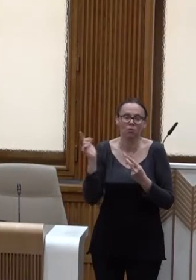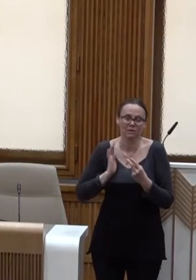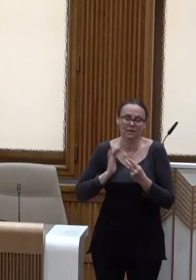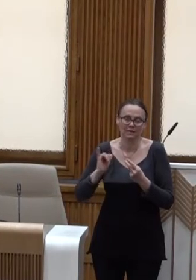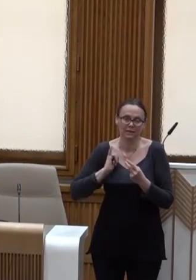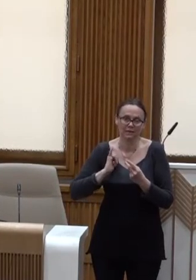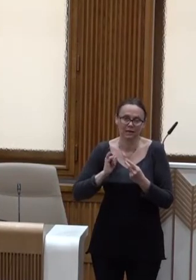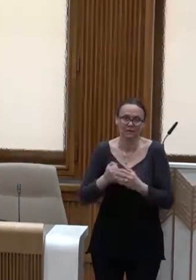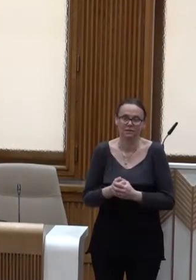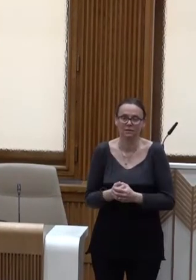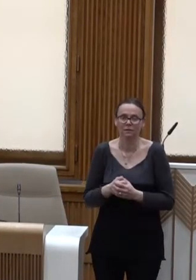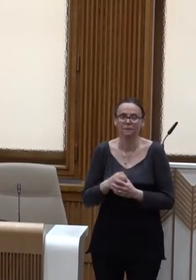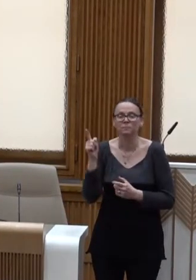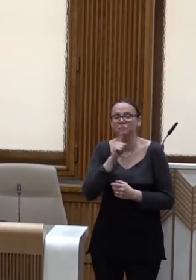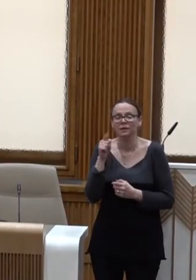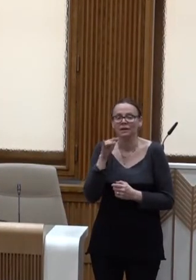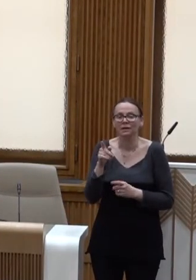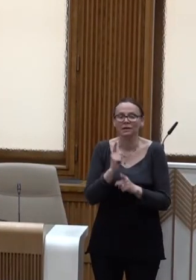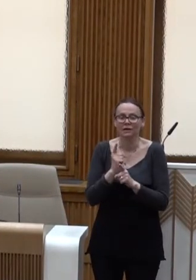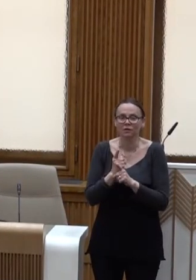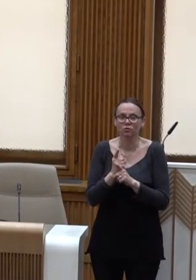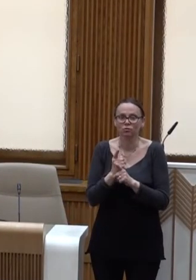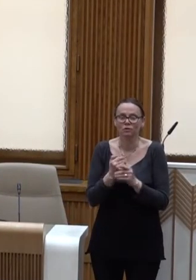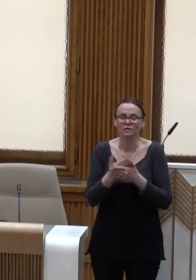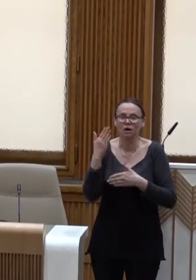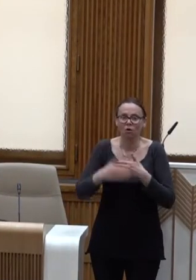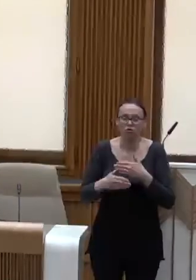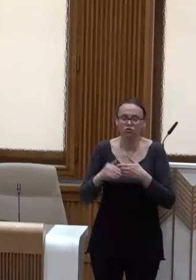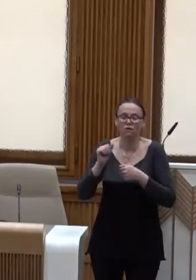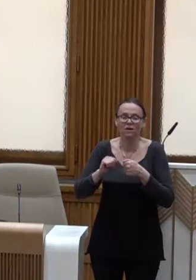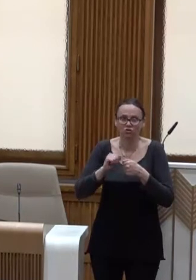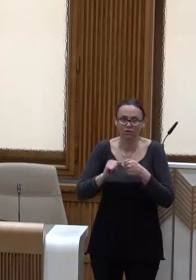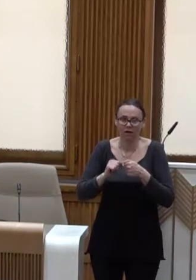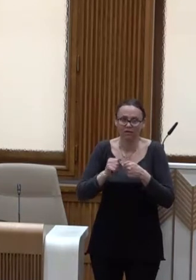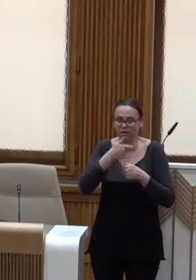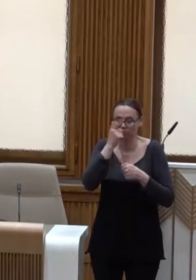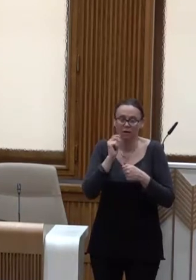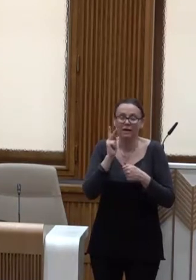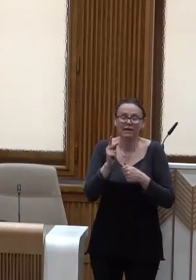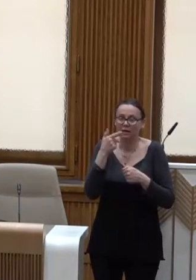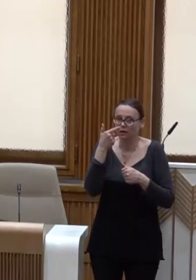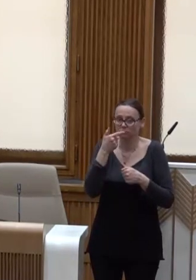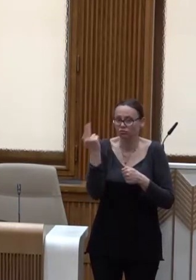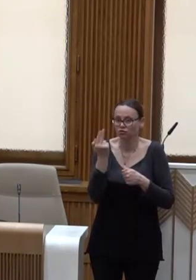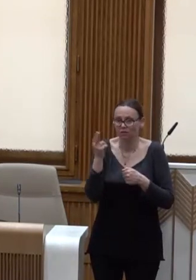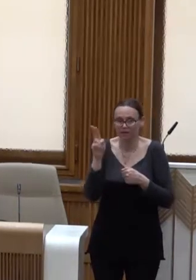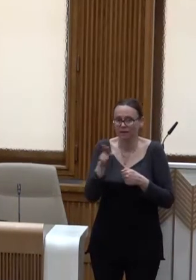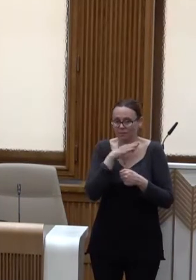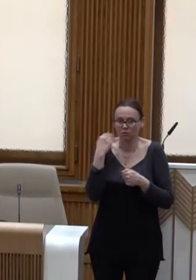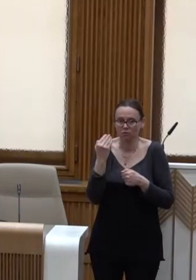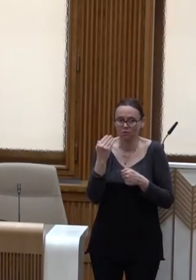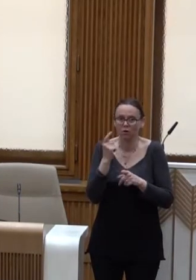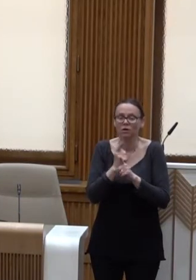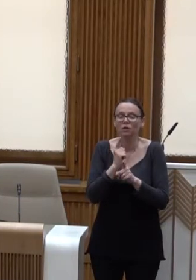obojestranski interes in ker gre tudi za končno zavarčevanje kapacitet, ki jih Slovenija nima dovolj niti za